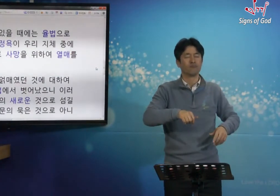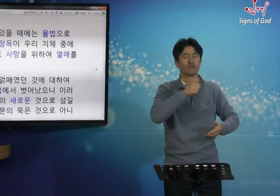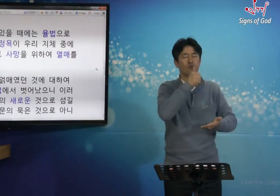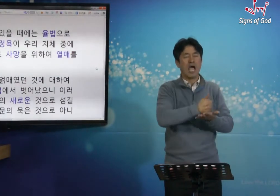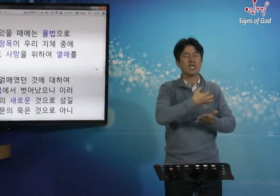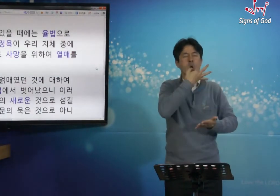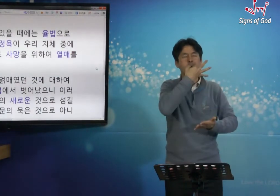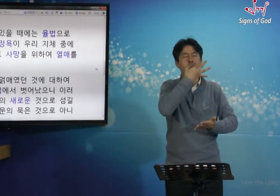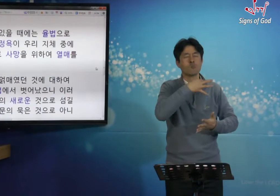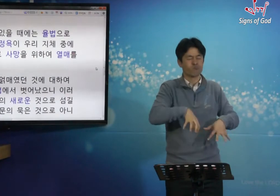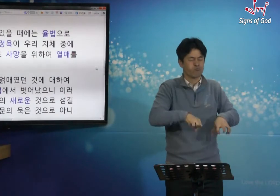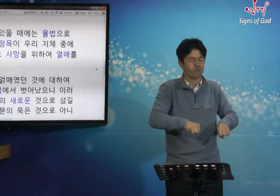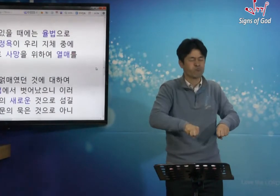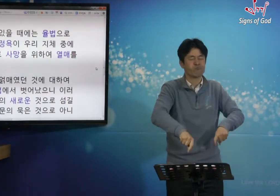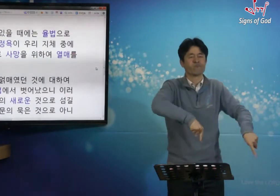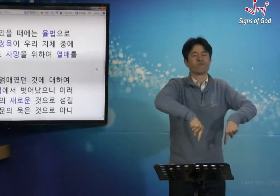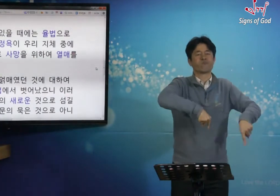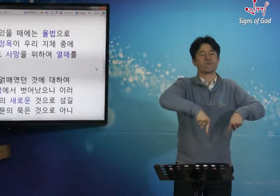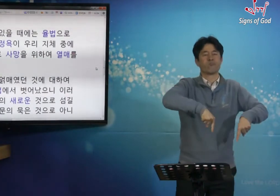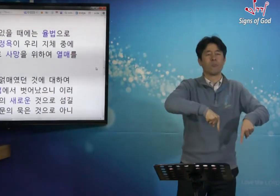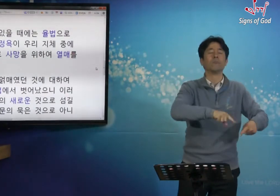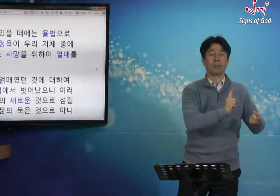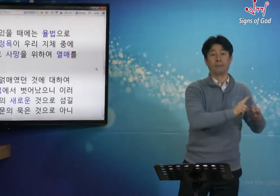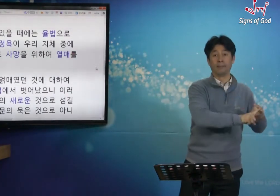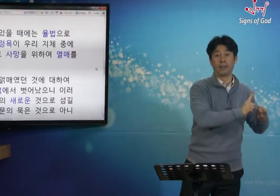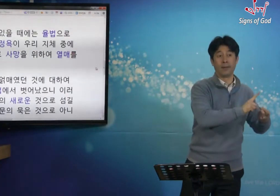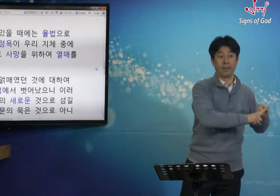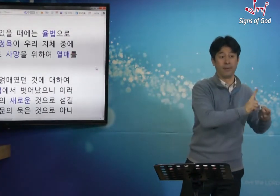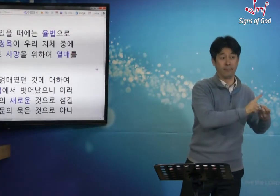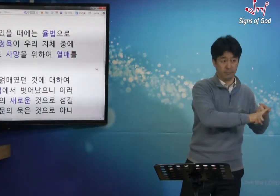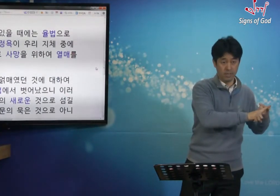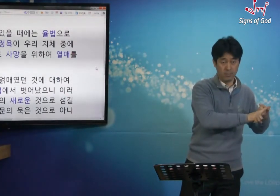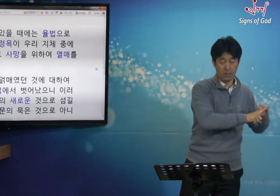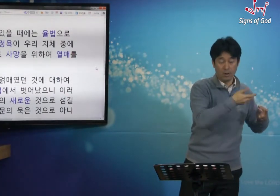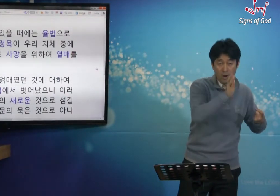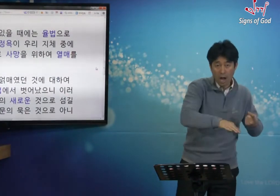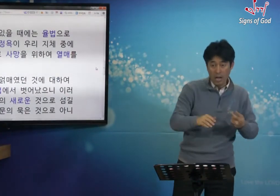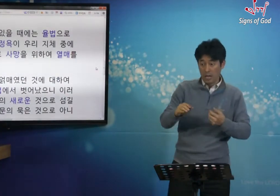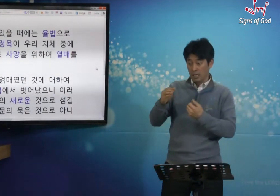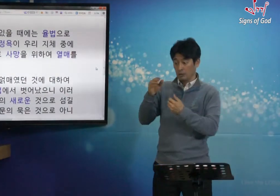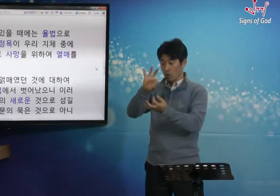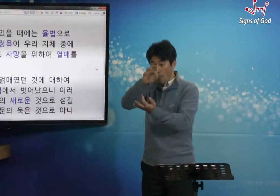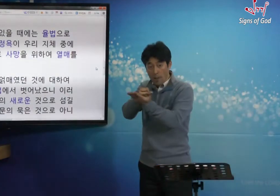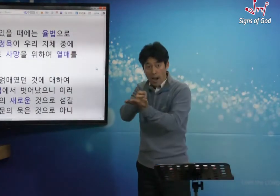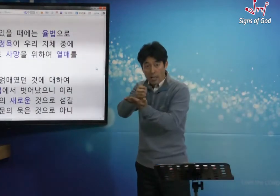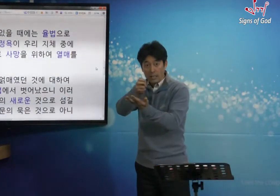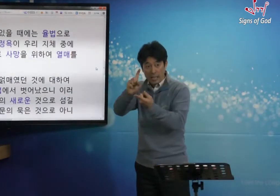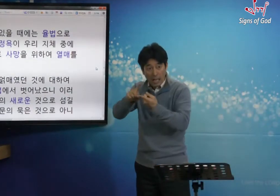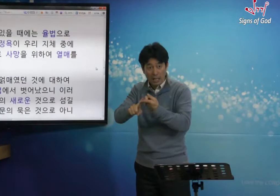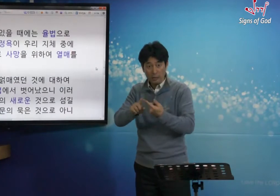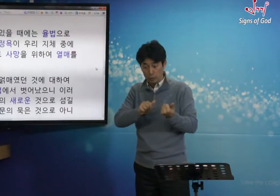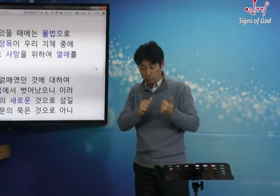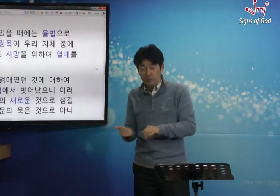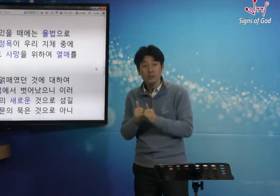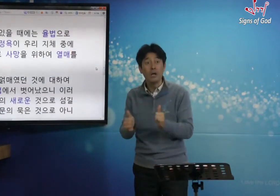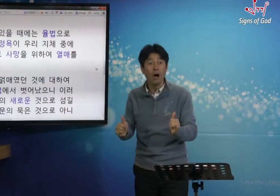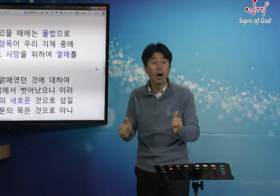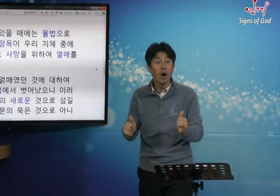육체의 그 정욕대로, 죄의 정욕이 우리 가운데 있는 것은 율법 안에 살아가는